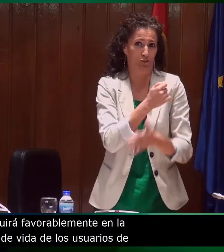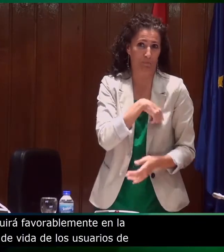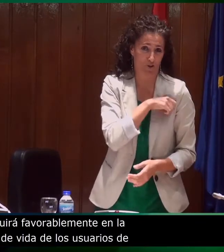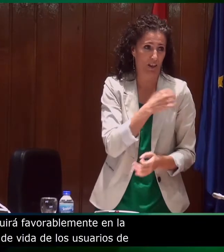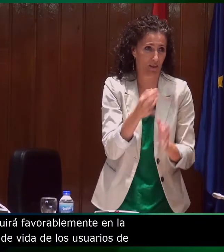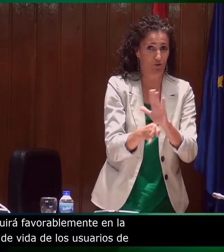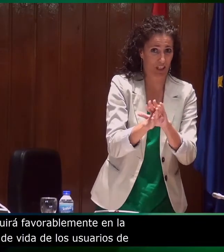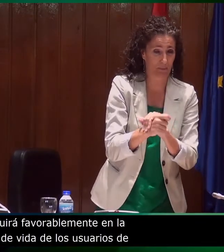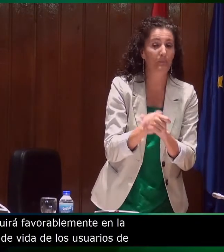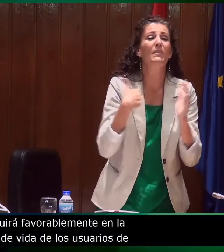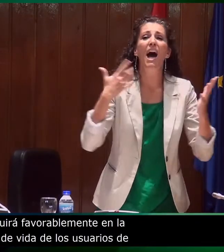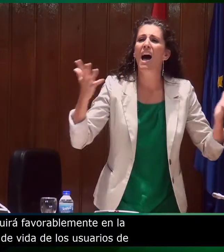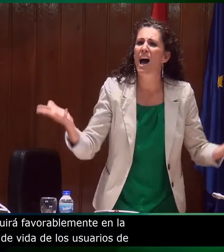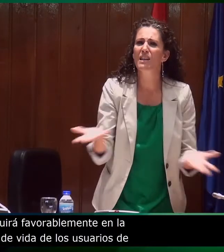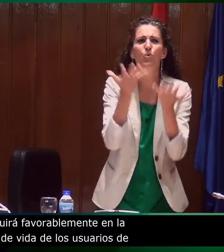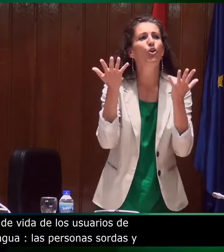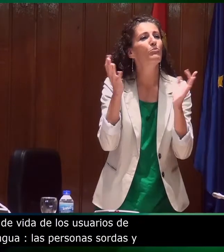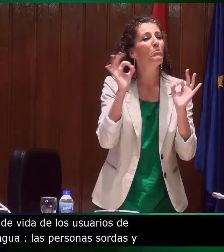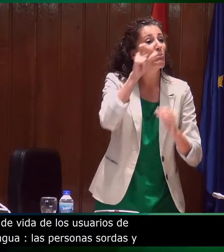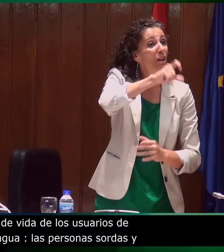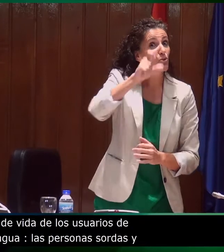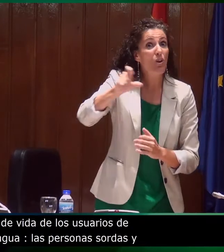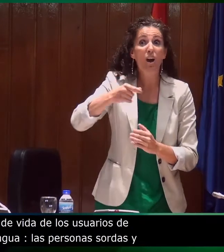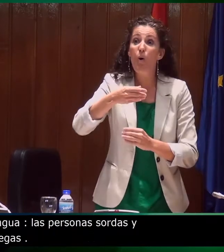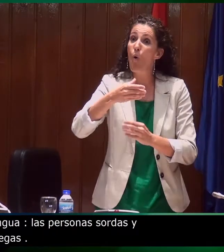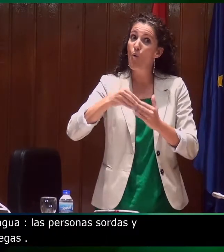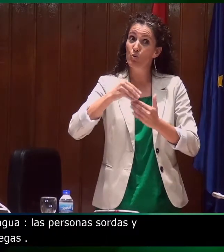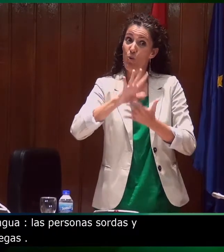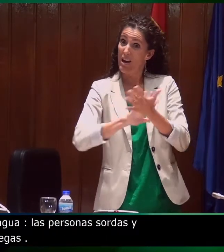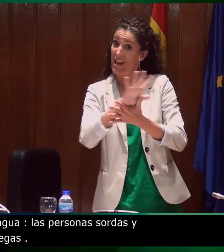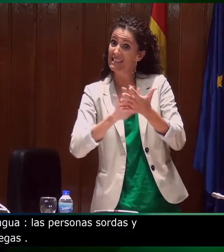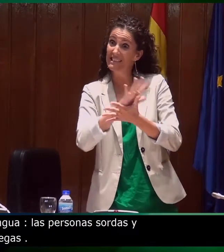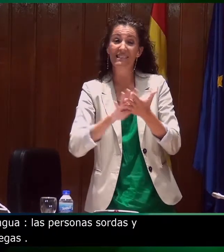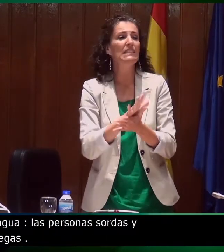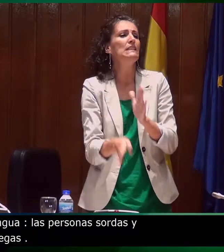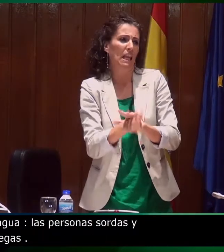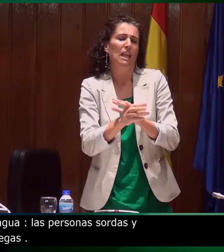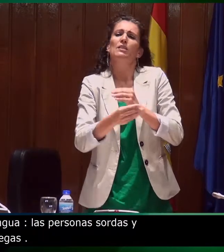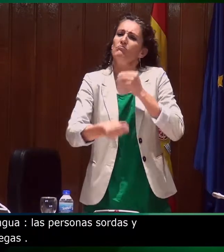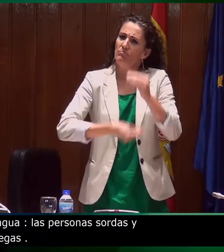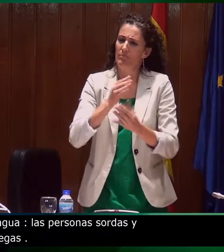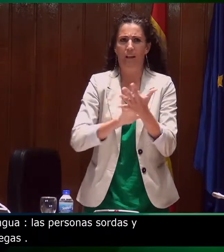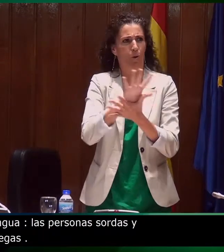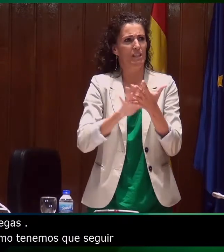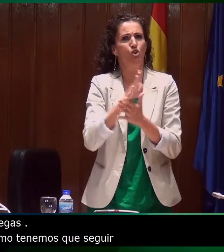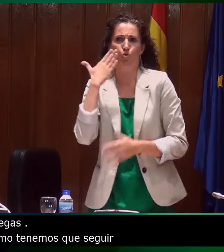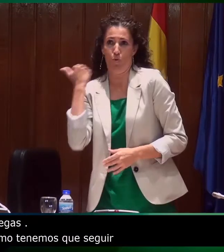tenemos que seguir trabajando en la investigación de la lengua de signos españoles por eso animo a los usuarios de la misma a que sigan